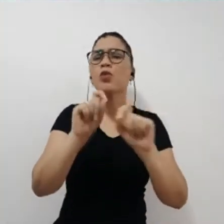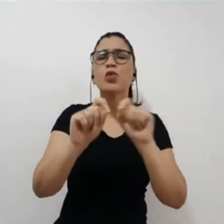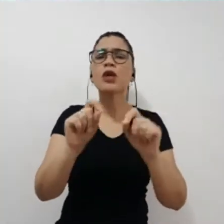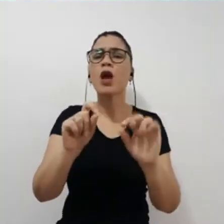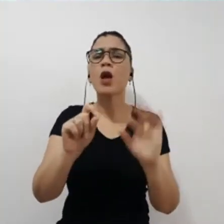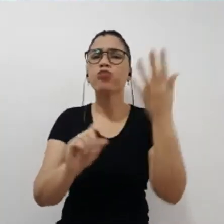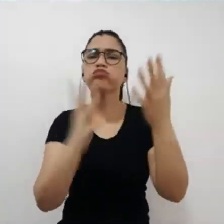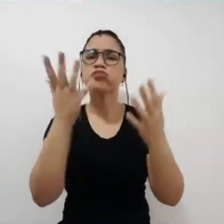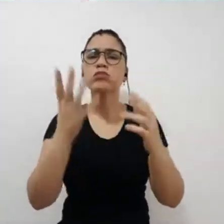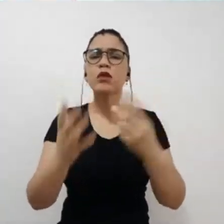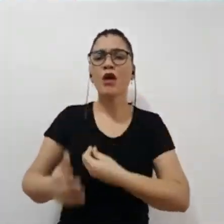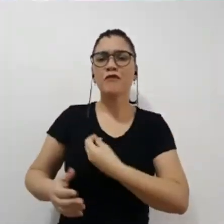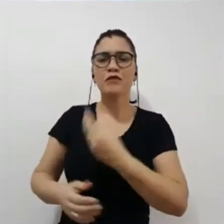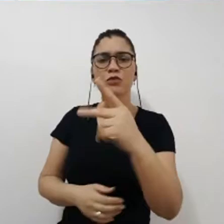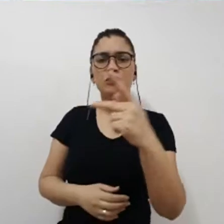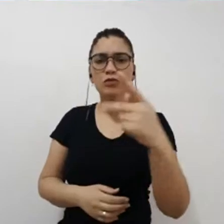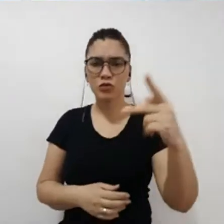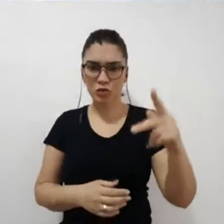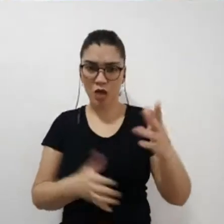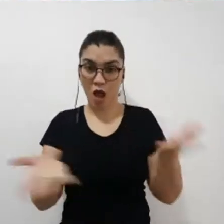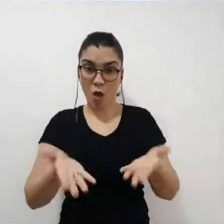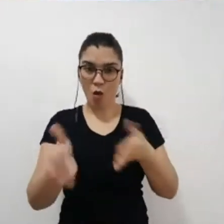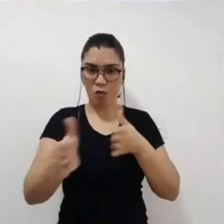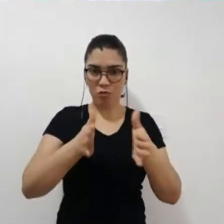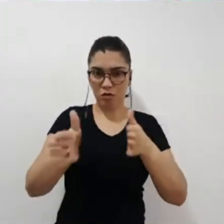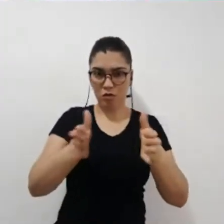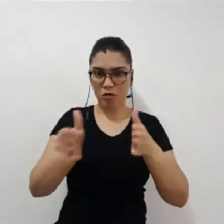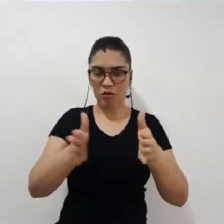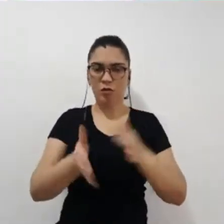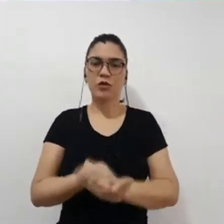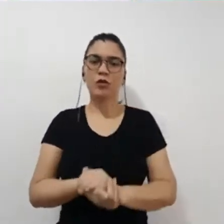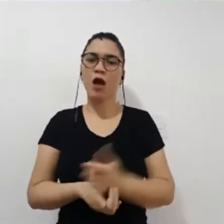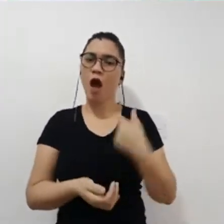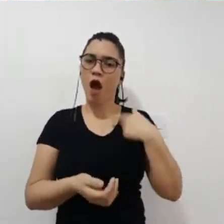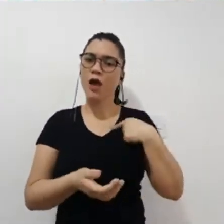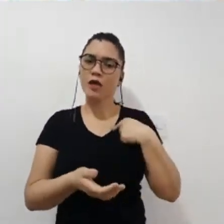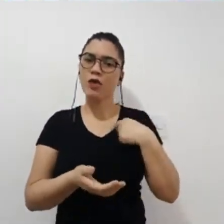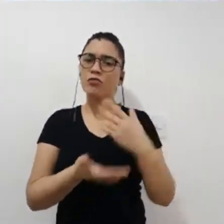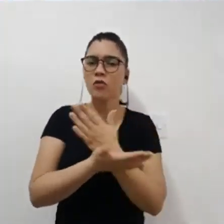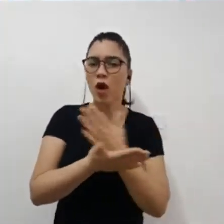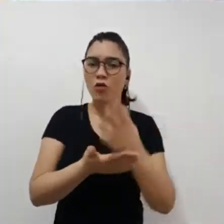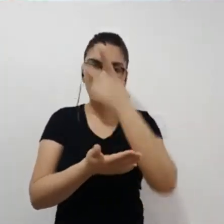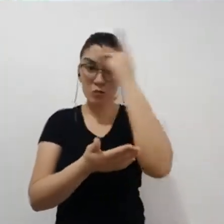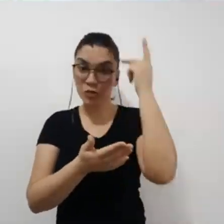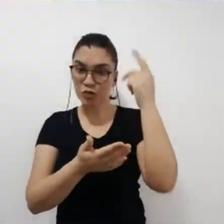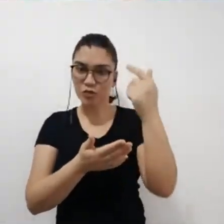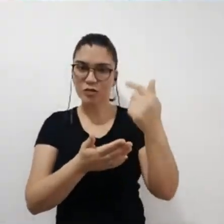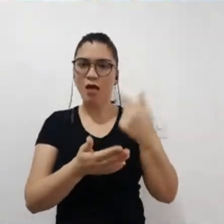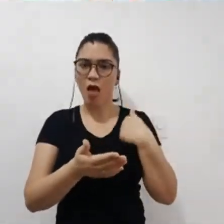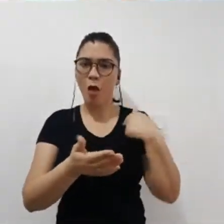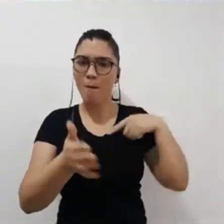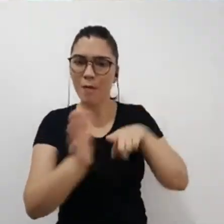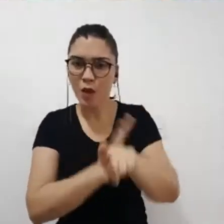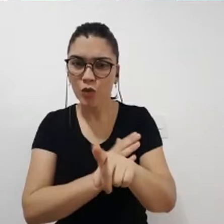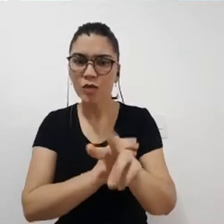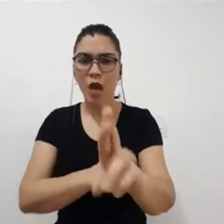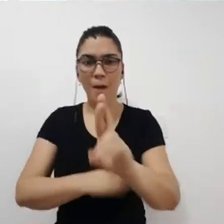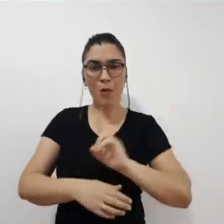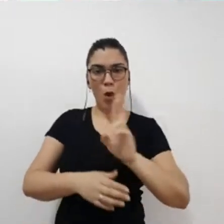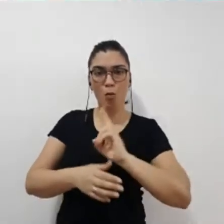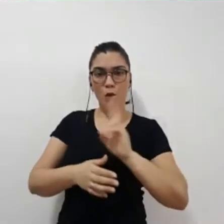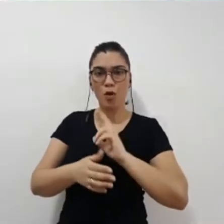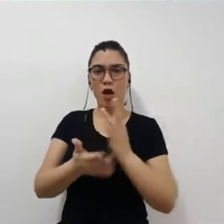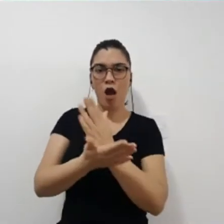E aqui eu fiz uma junção de algumas respostas, e em cima dessas respostas eu meditei hoje para